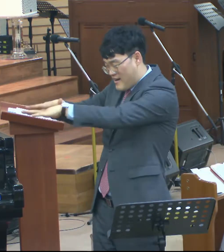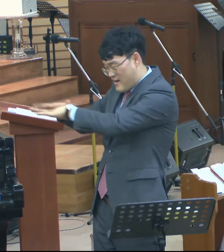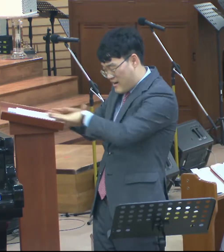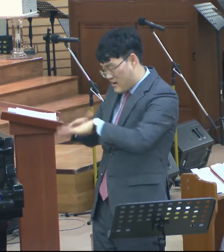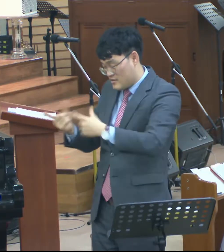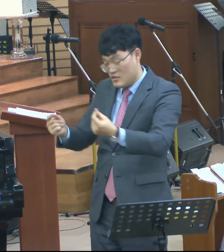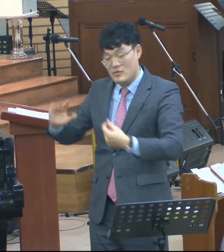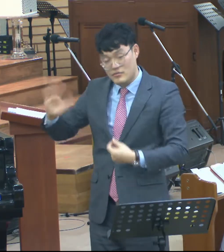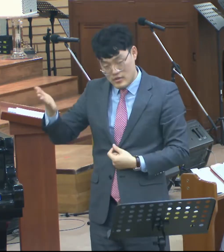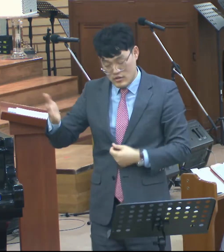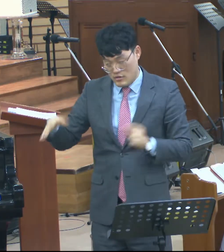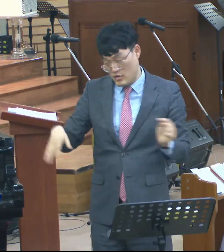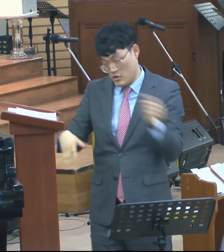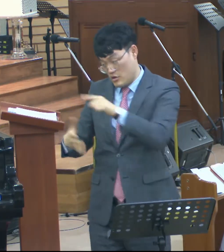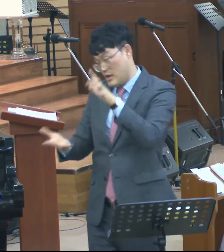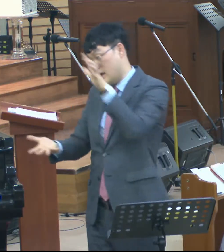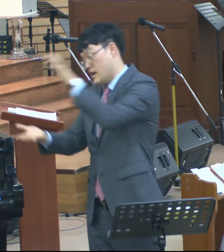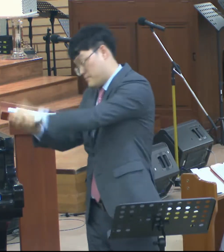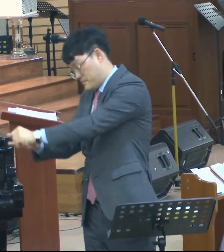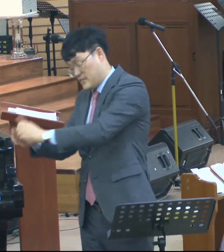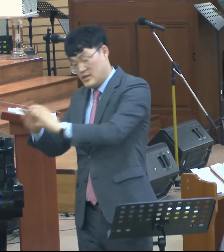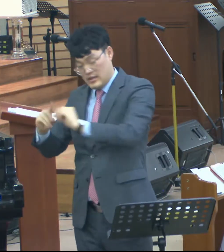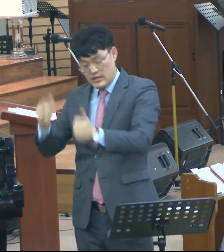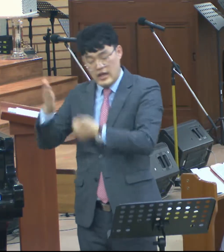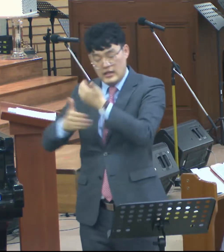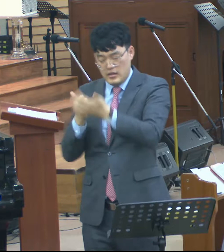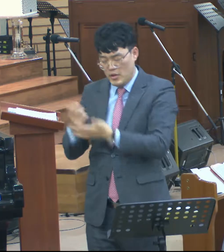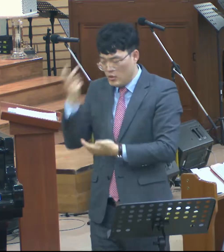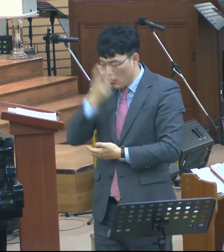하나님 여호와께서 돌보아 주시는 땅이라.